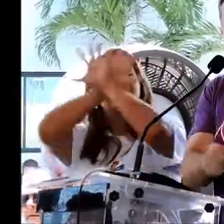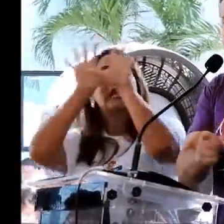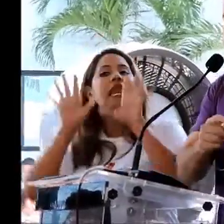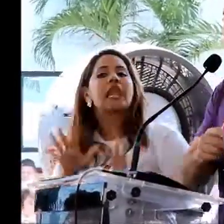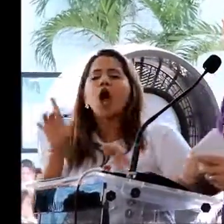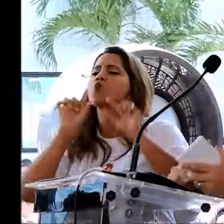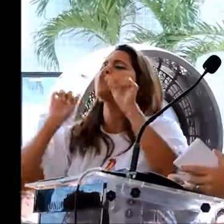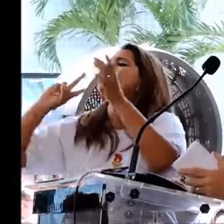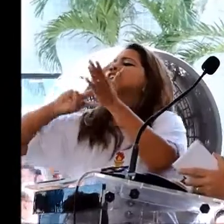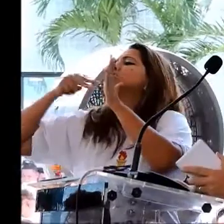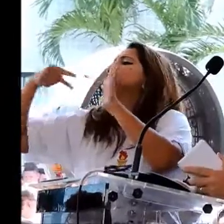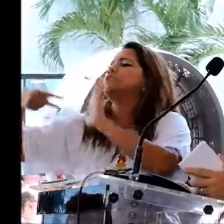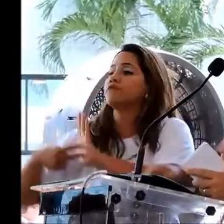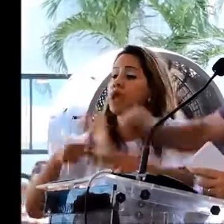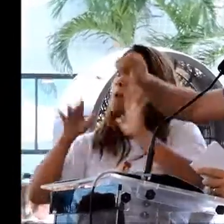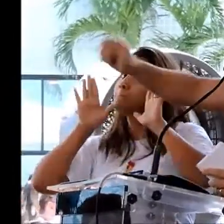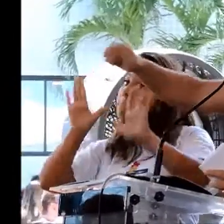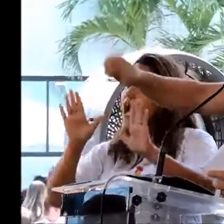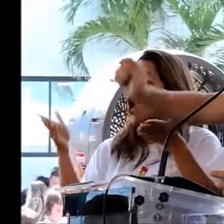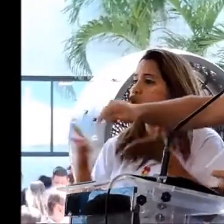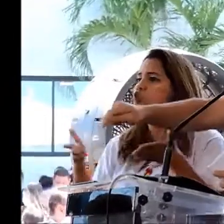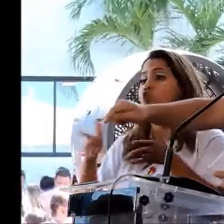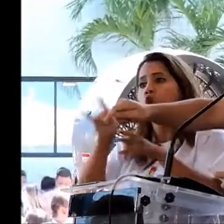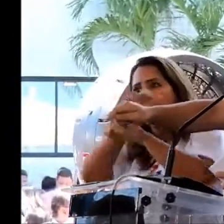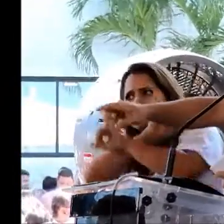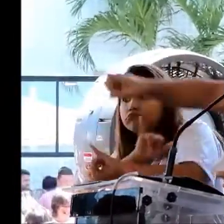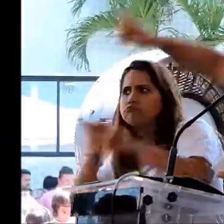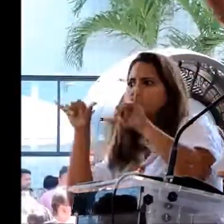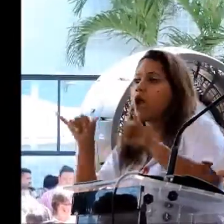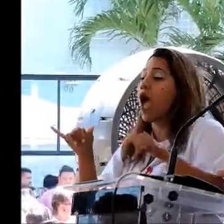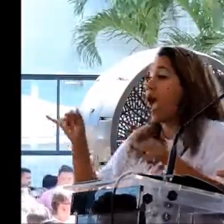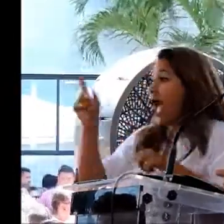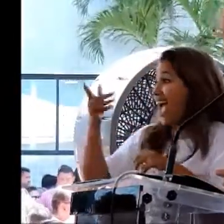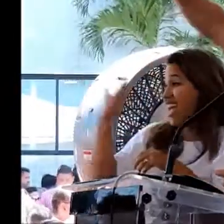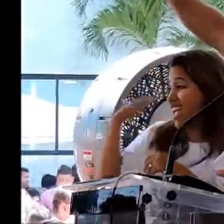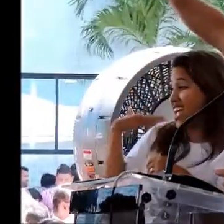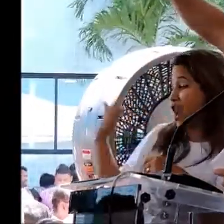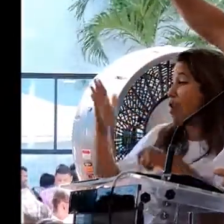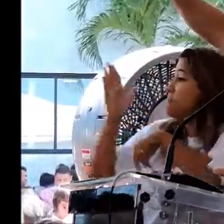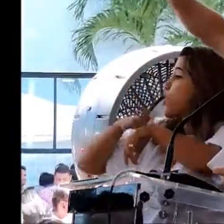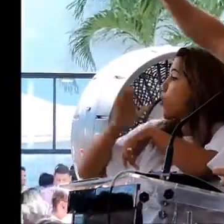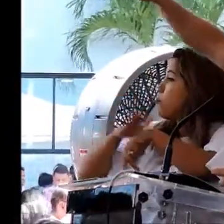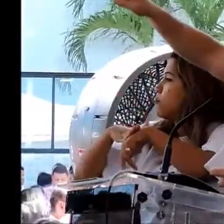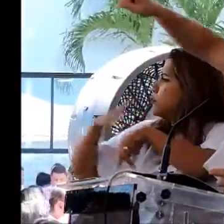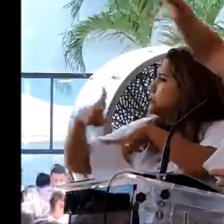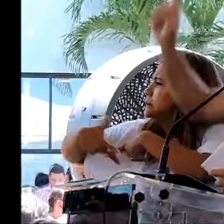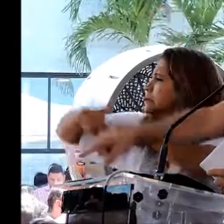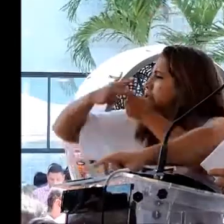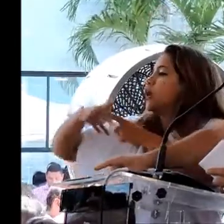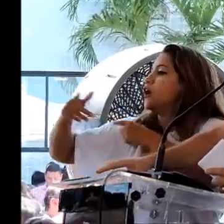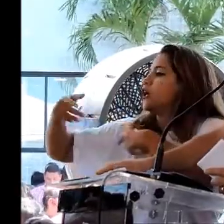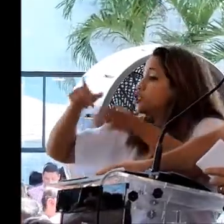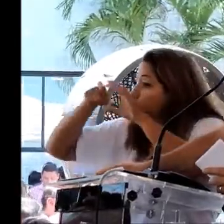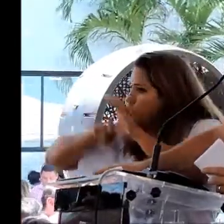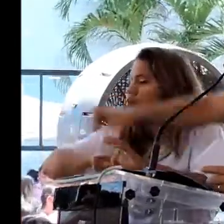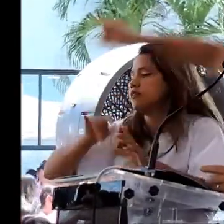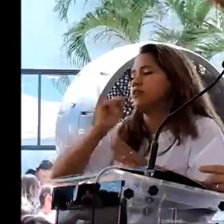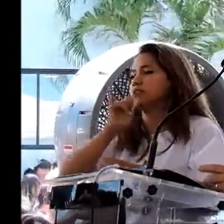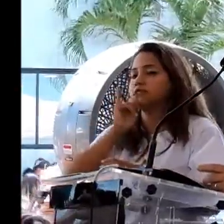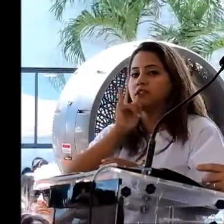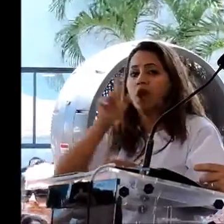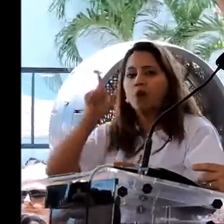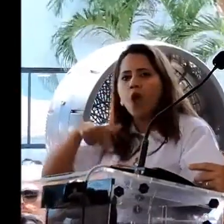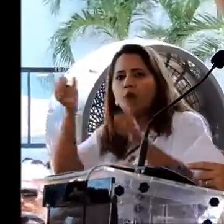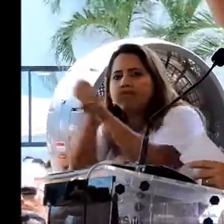que significam. Mas hoje eu digo aqui que aquele momento de renegociação significa, por